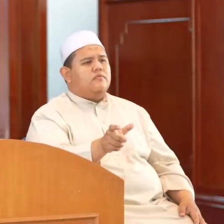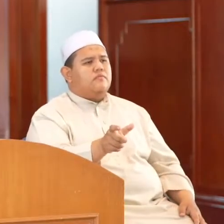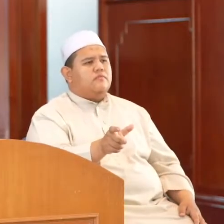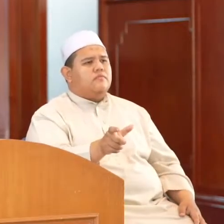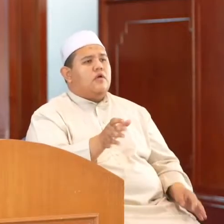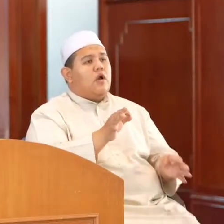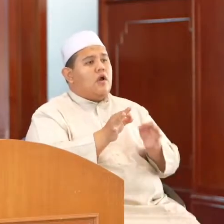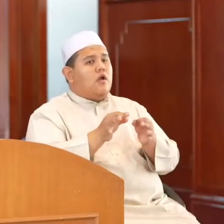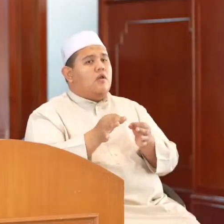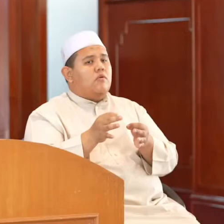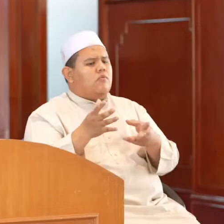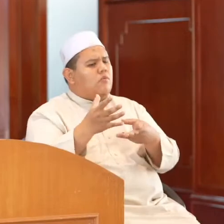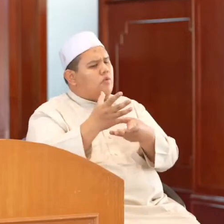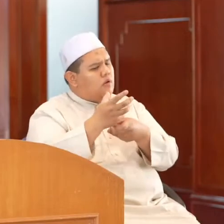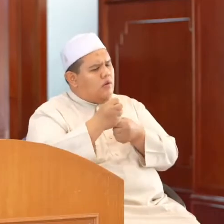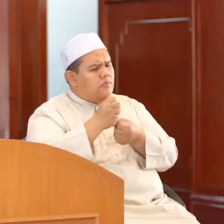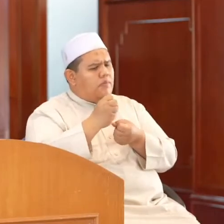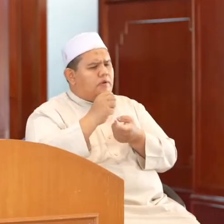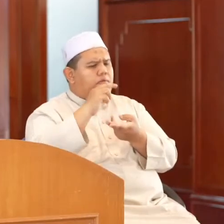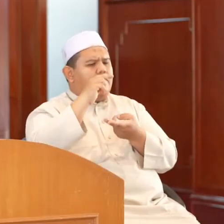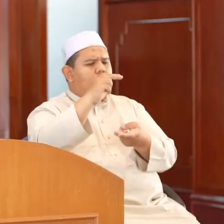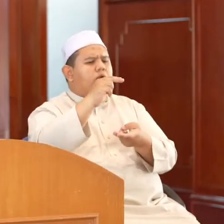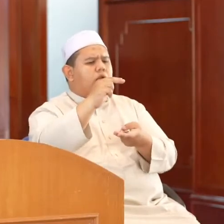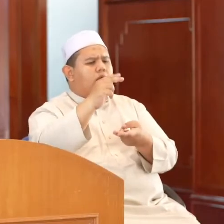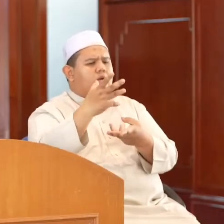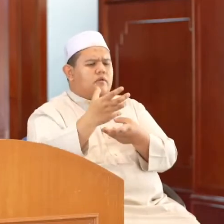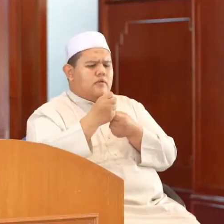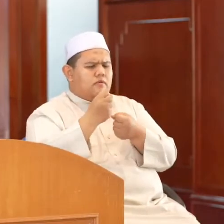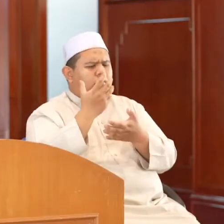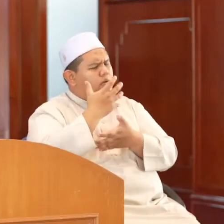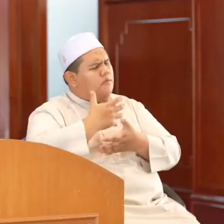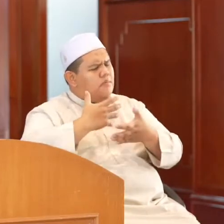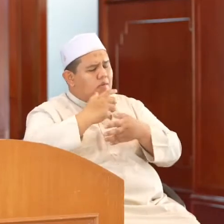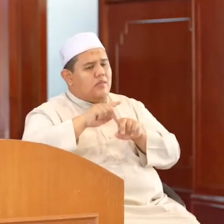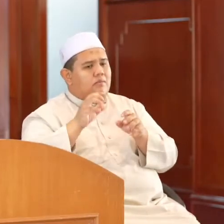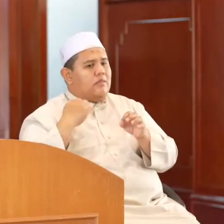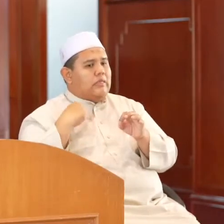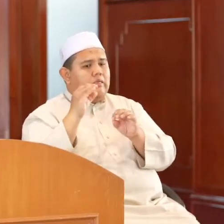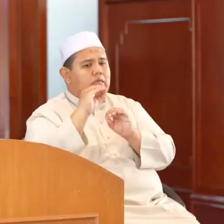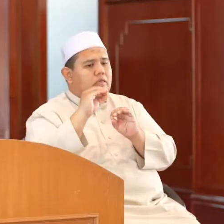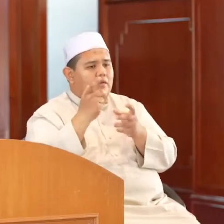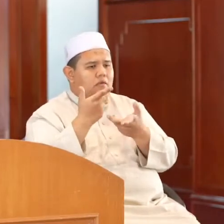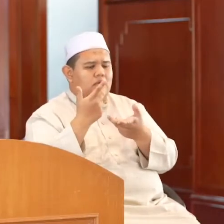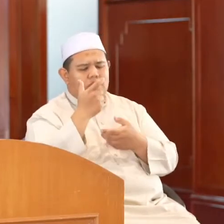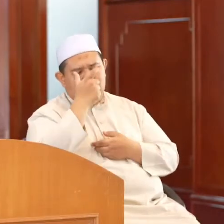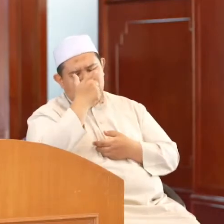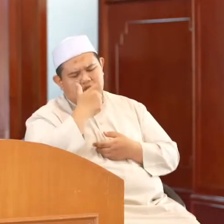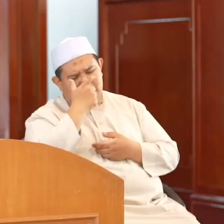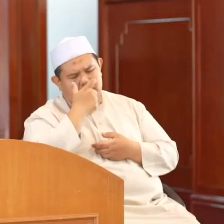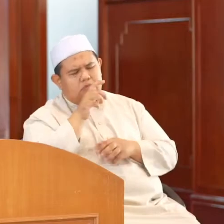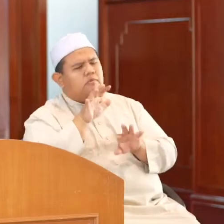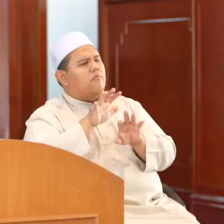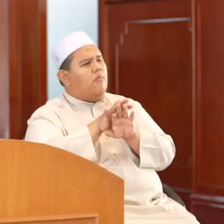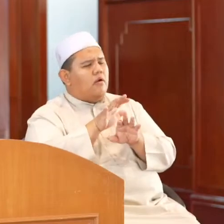kalau beri dia suka, kalau tak beri dia tak suka. Bahkan itulah kebanyakan.